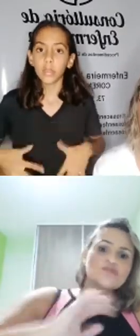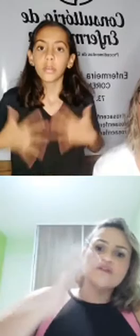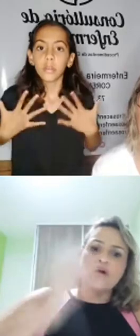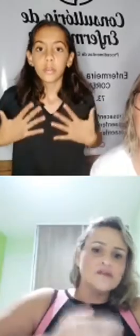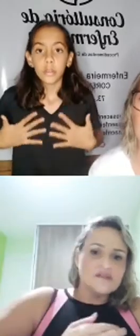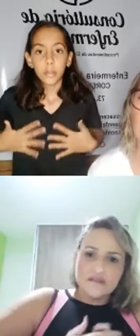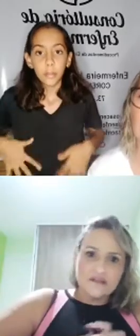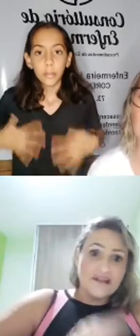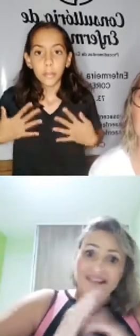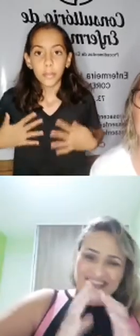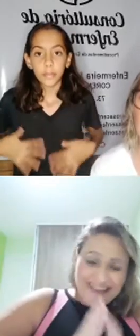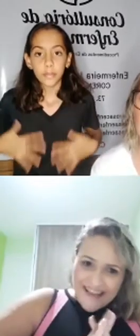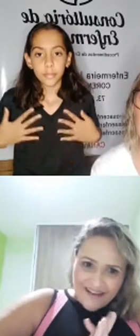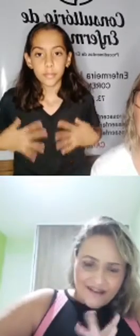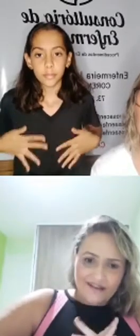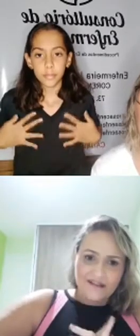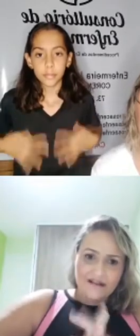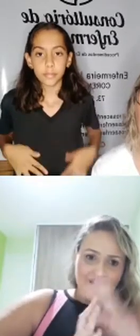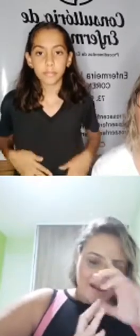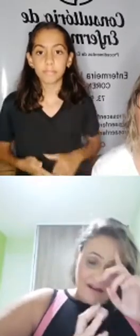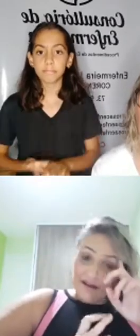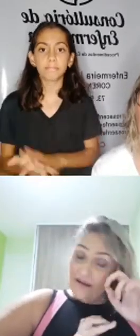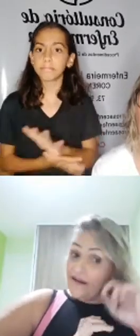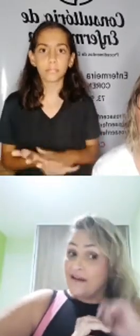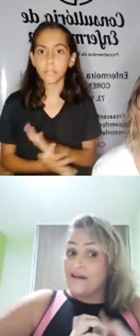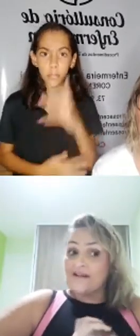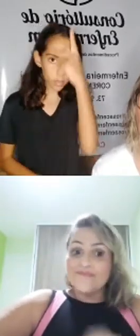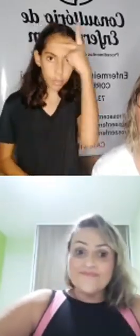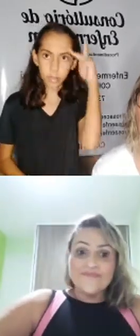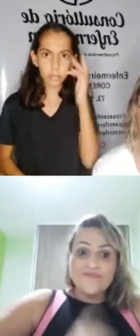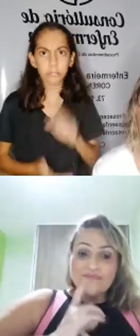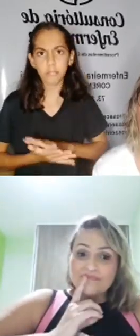Nenhum de nós, ninguém aqui,